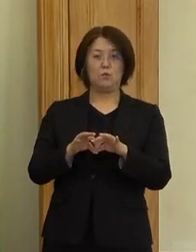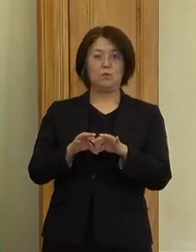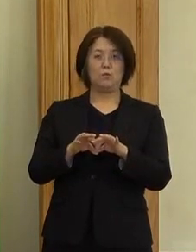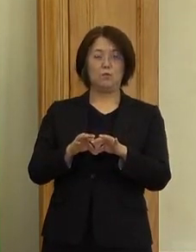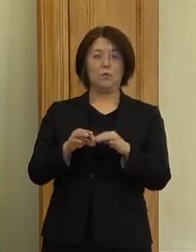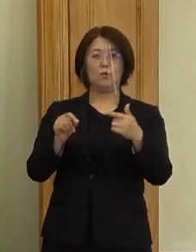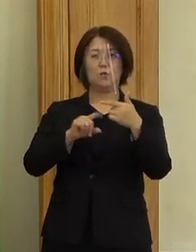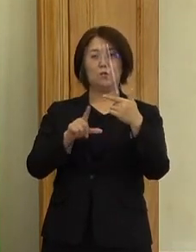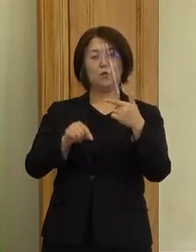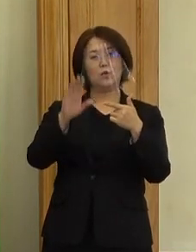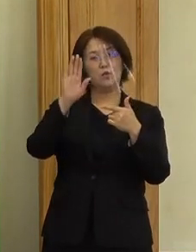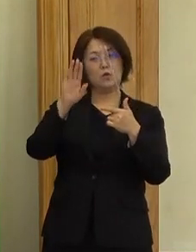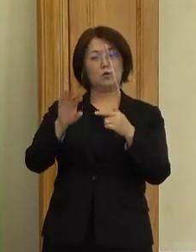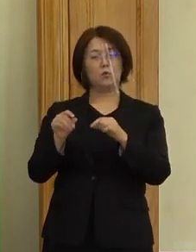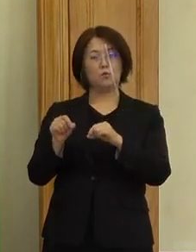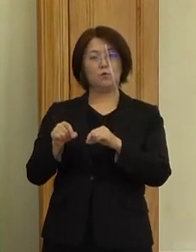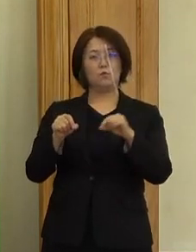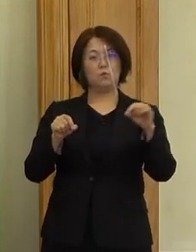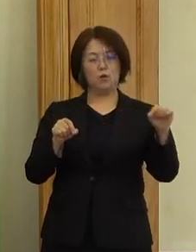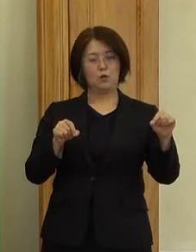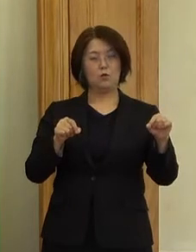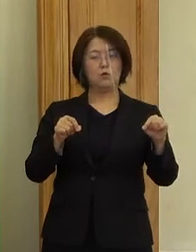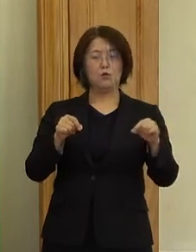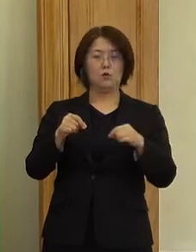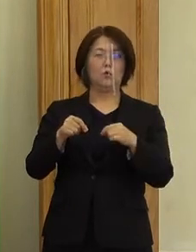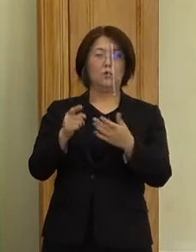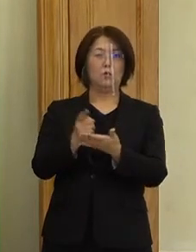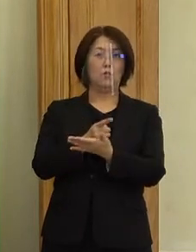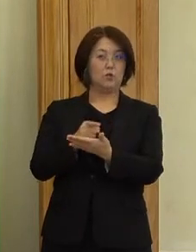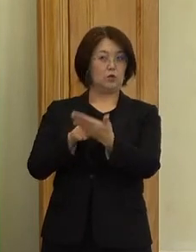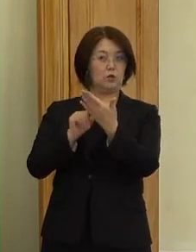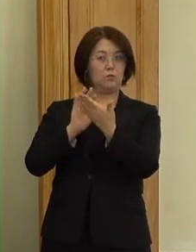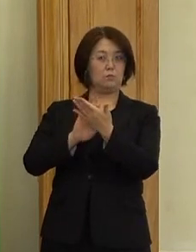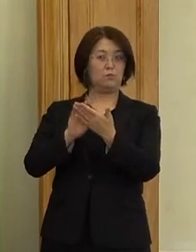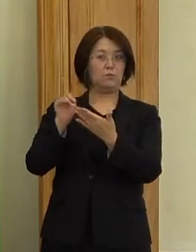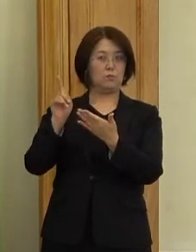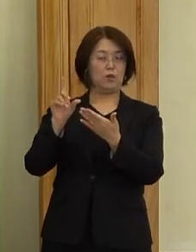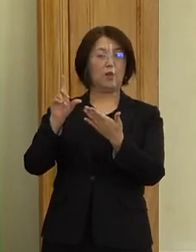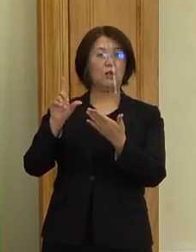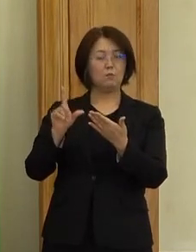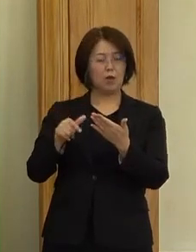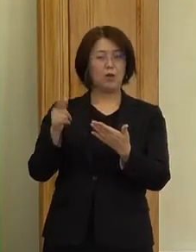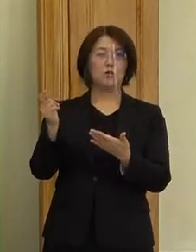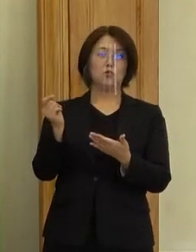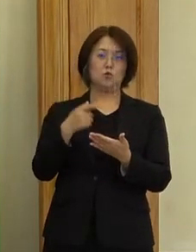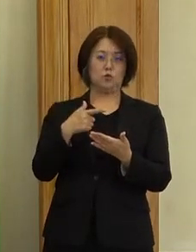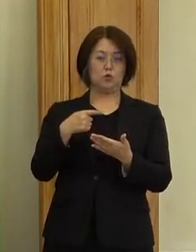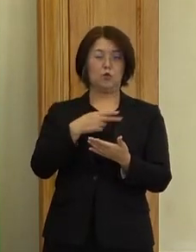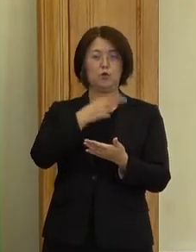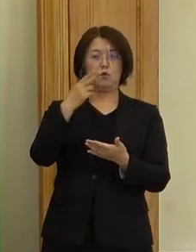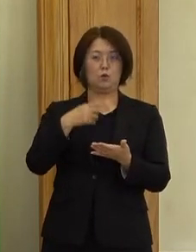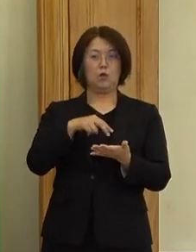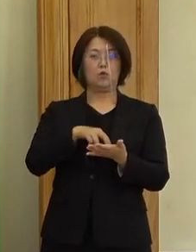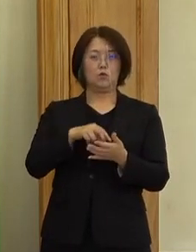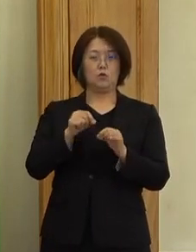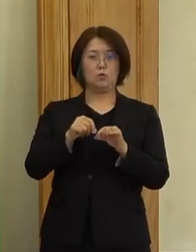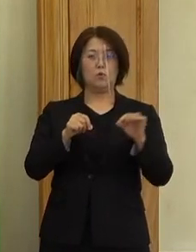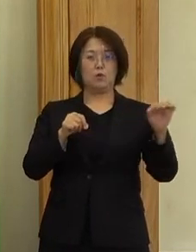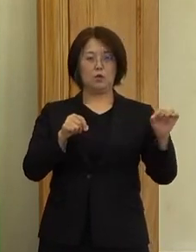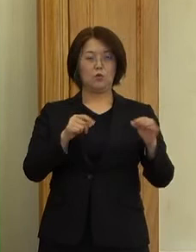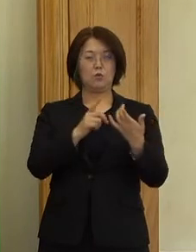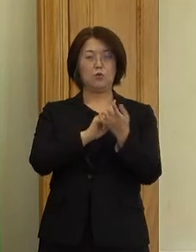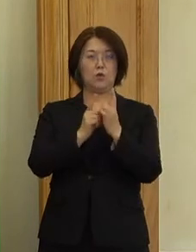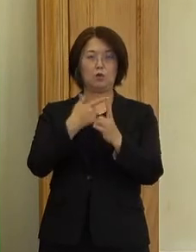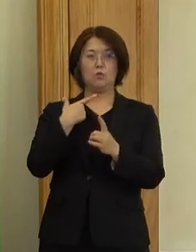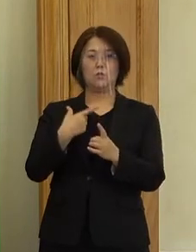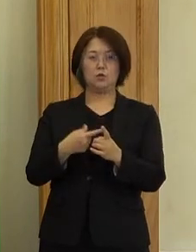6月以降も延長というご方針がもし示していただければ、すぐに本県としても延長の対応をしたいと考え